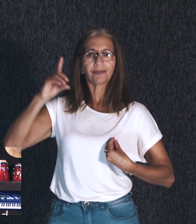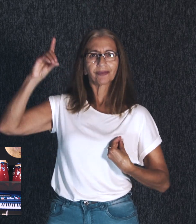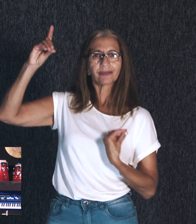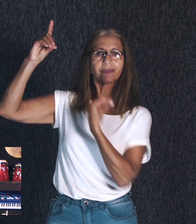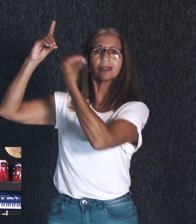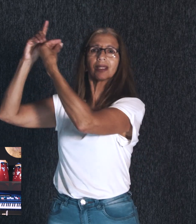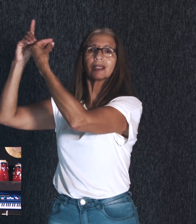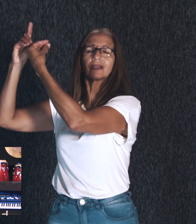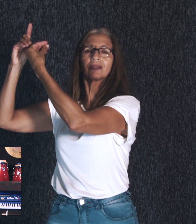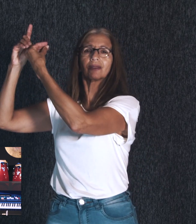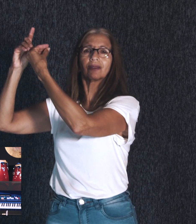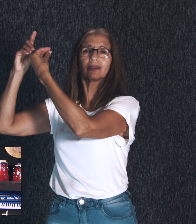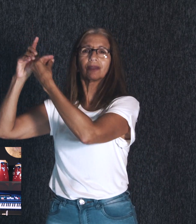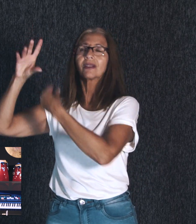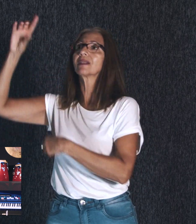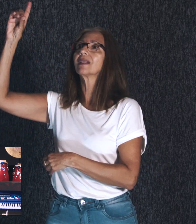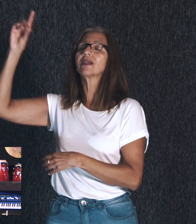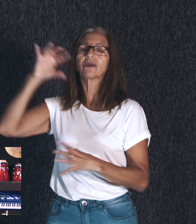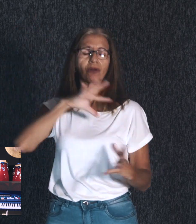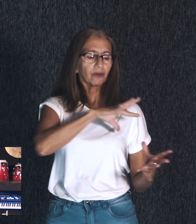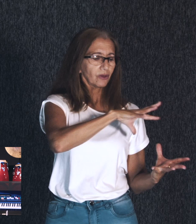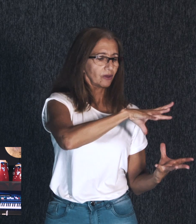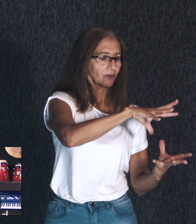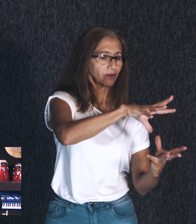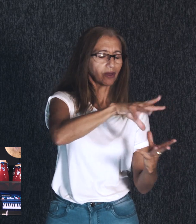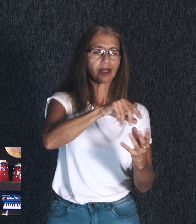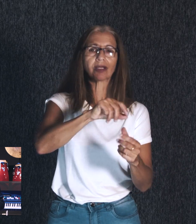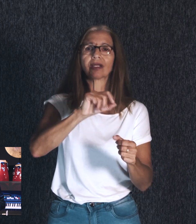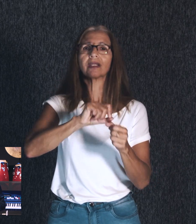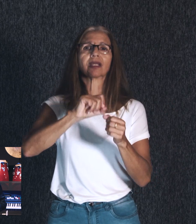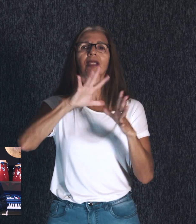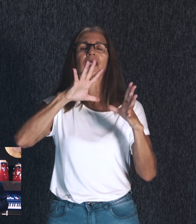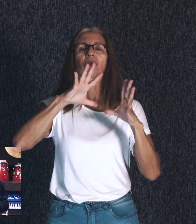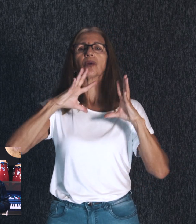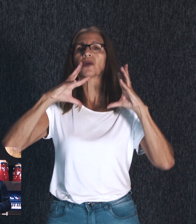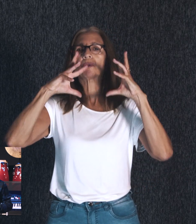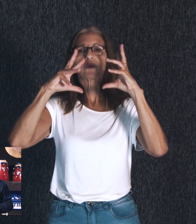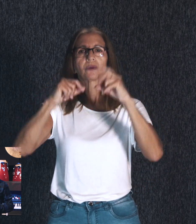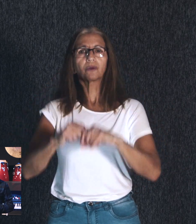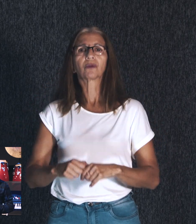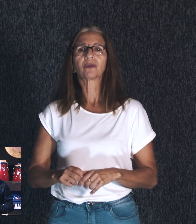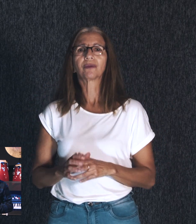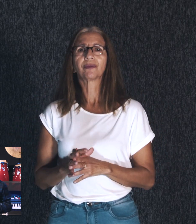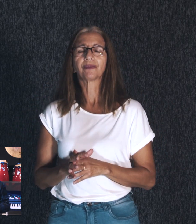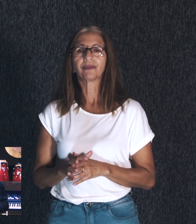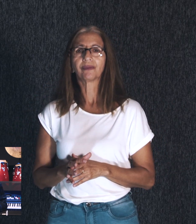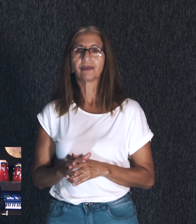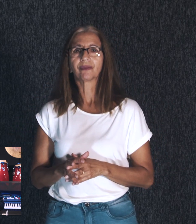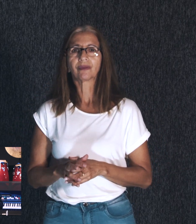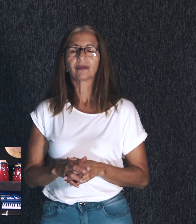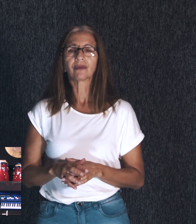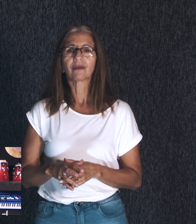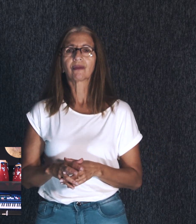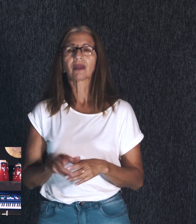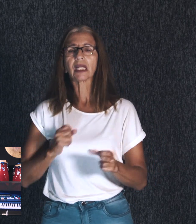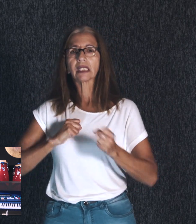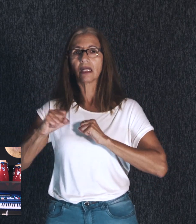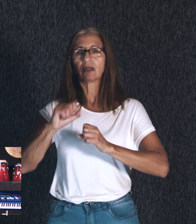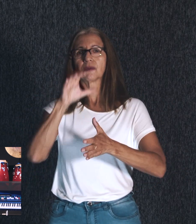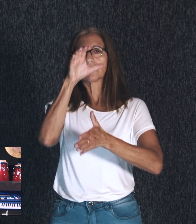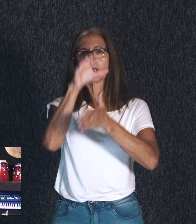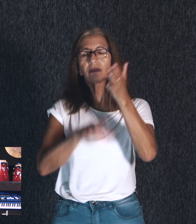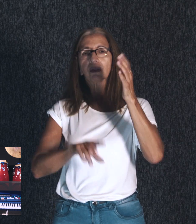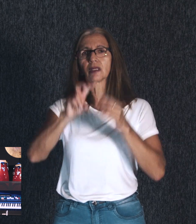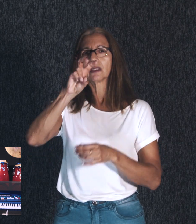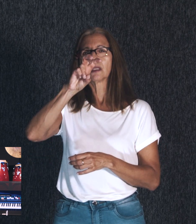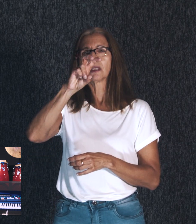que é o Criador dos céus e da terra. E eu encerro com as palavras do salmista, no Salmo 56, 11,